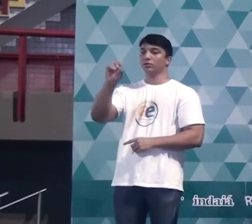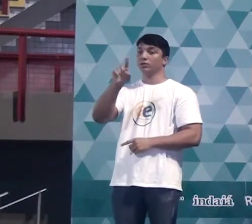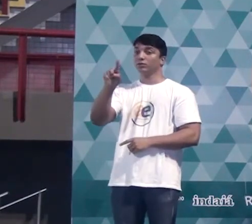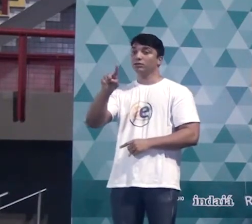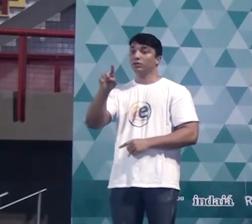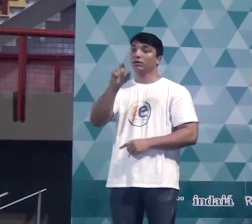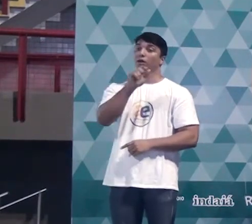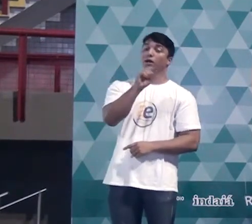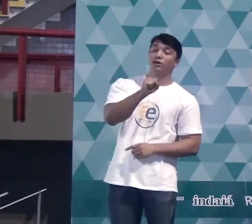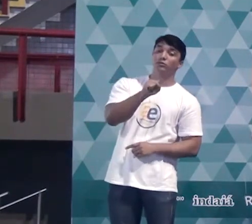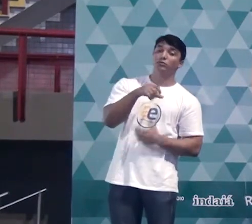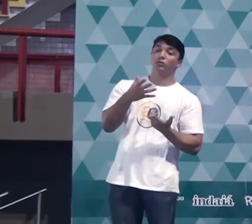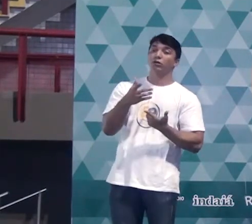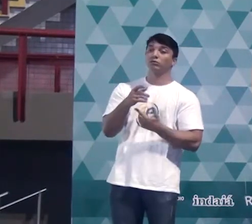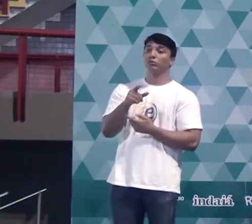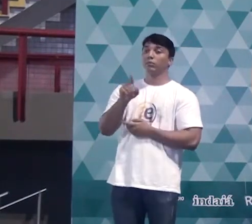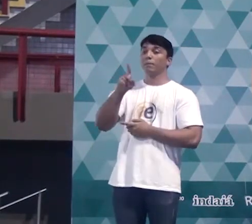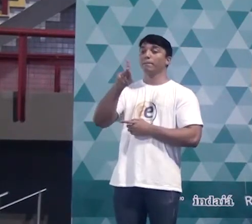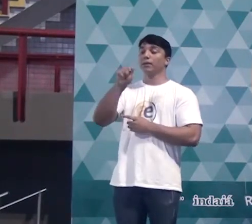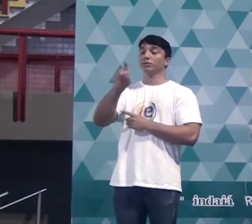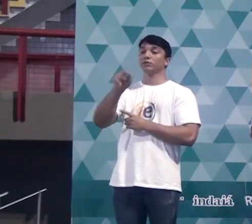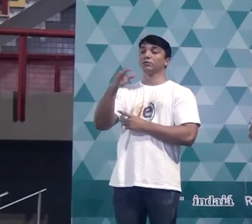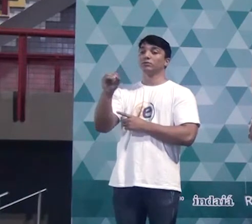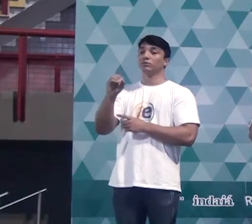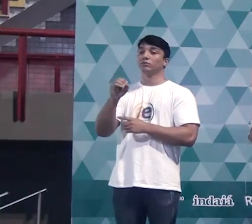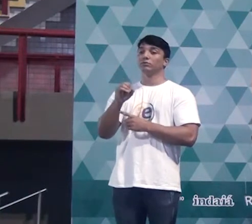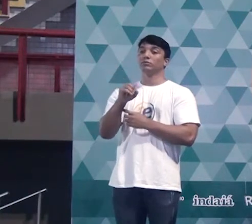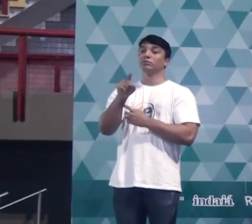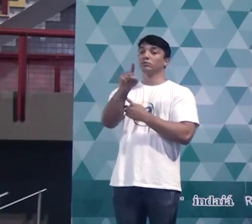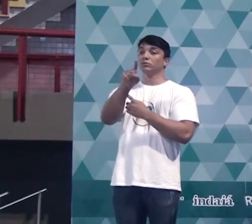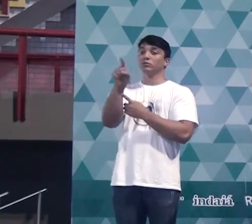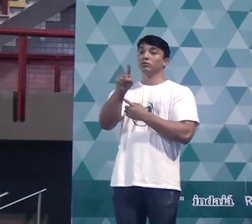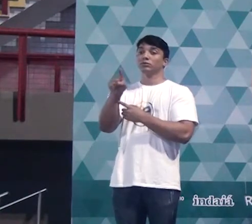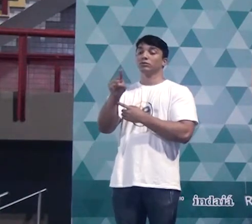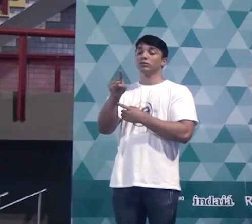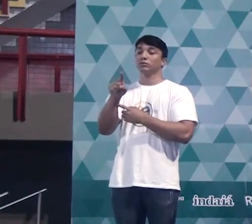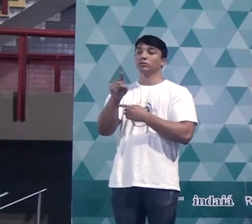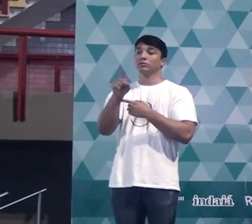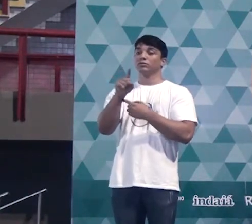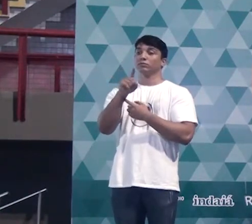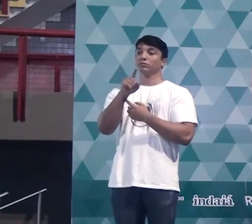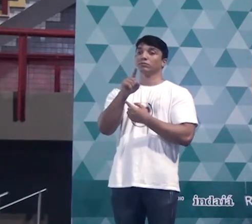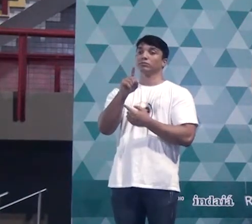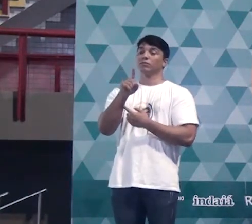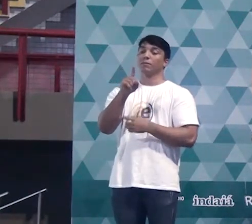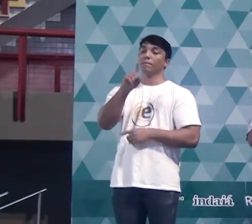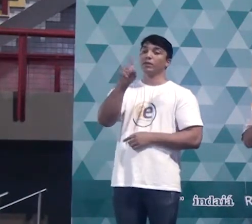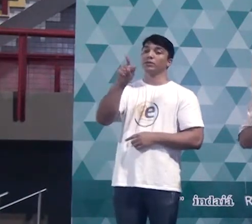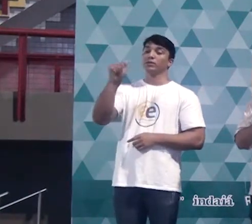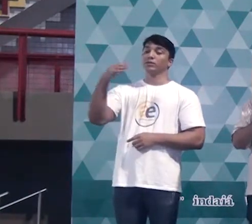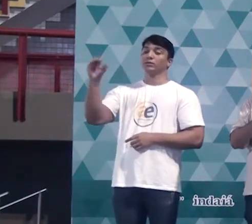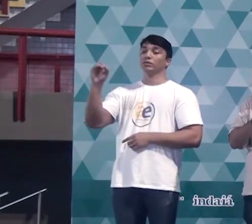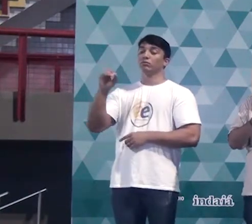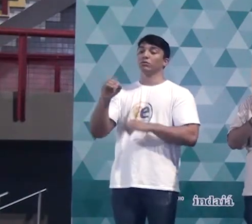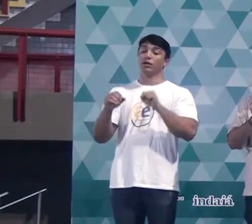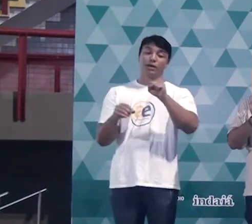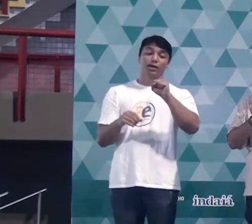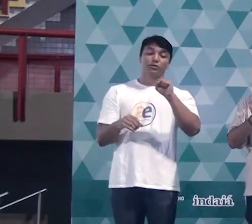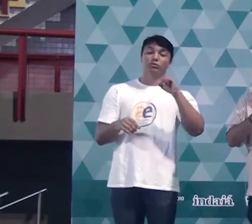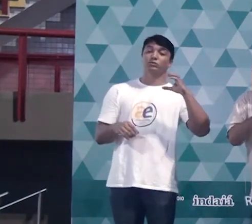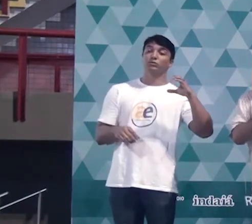Z? Paralisação é com S ou com Z? O povo bota greve que é mais fácil escrever, mas paralisação é com S ou com